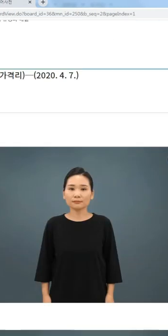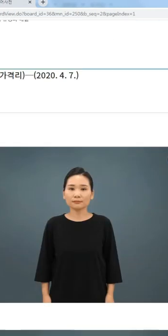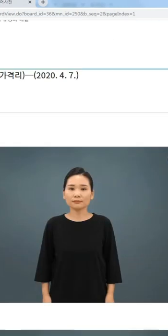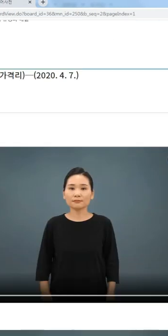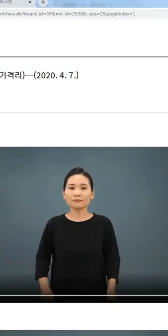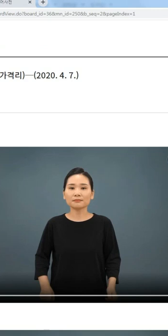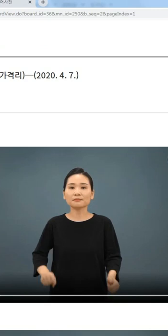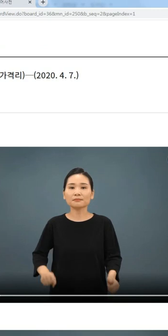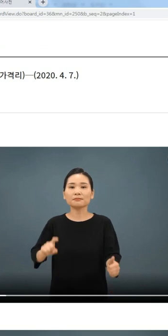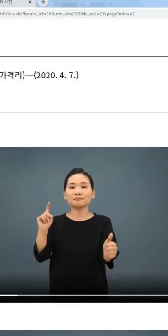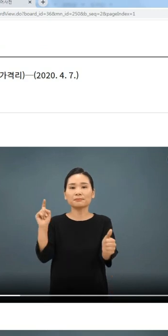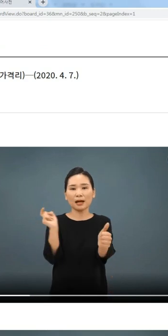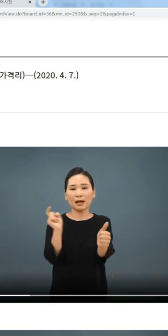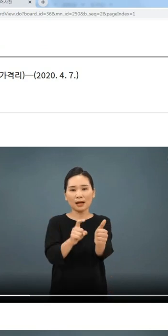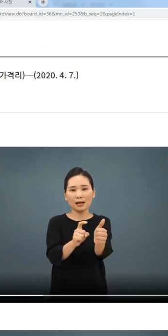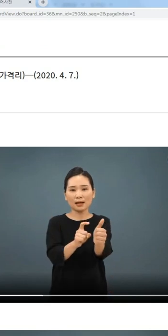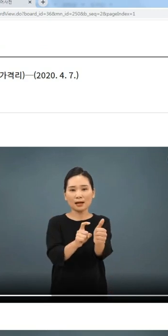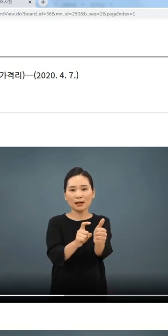어,